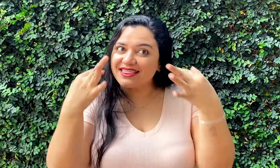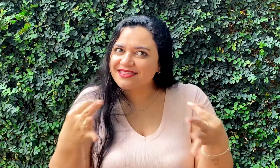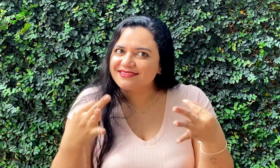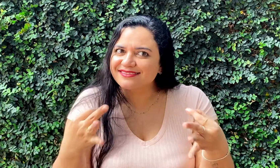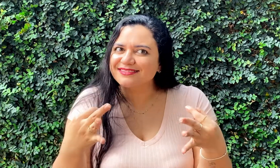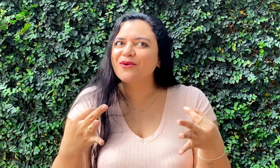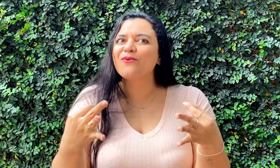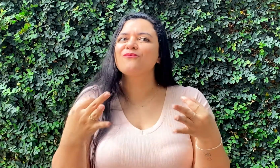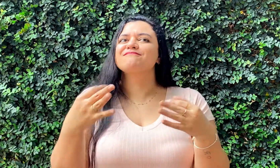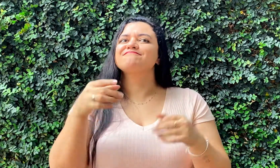Tá vendo?